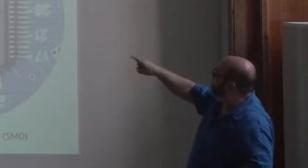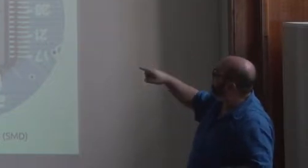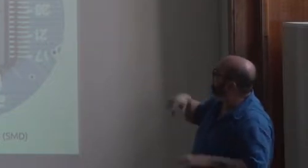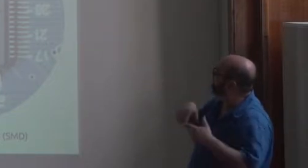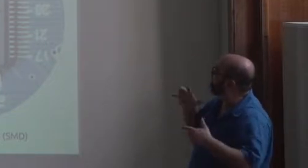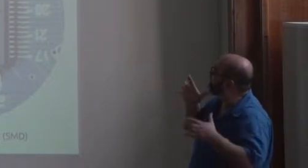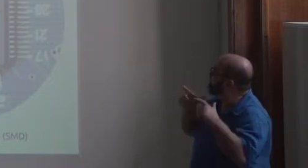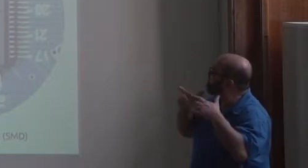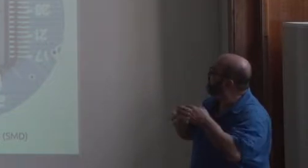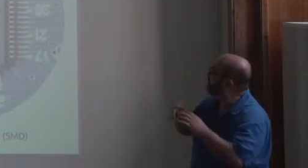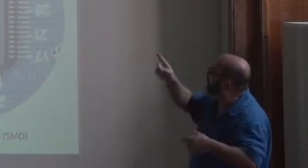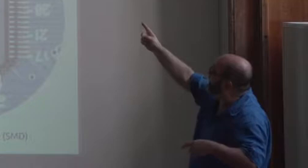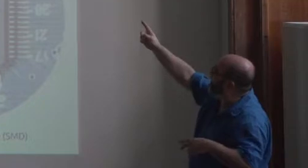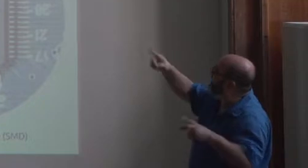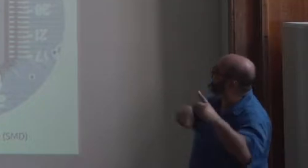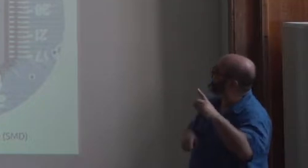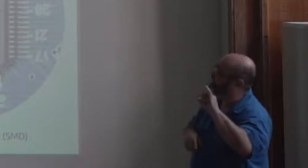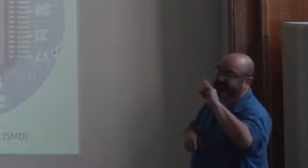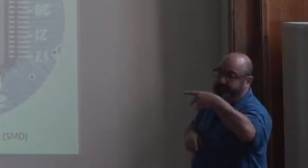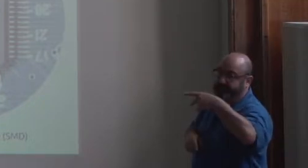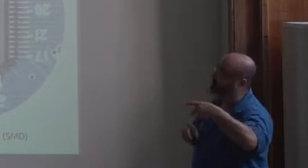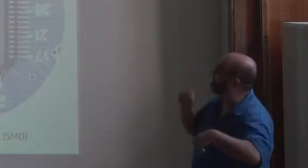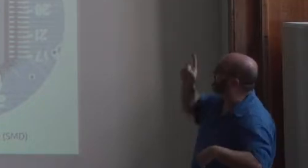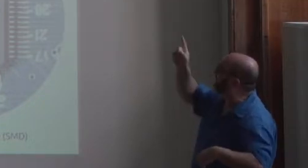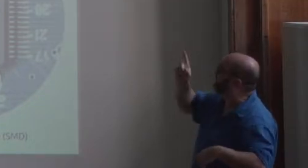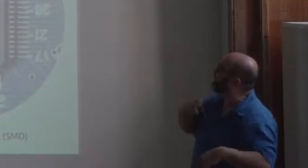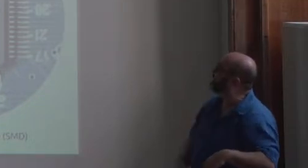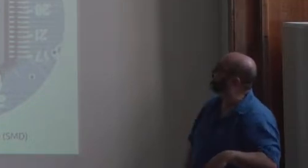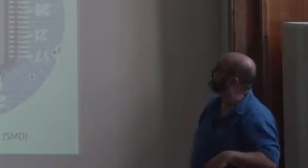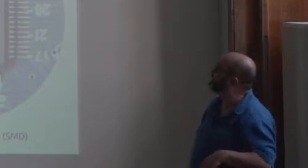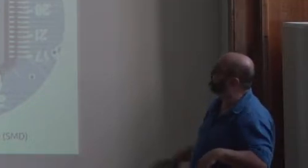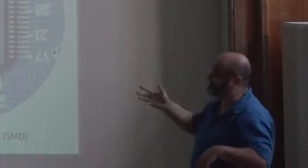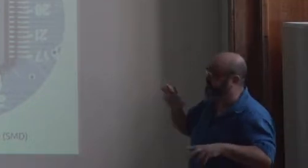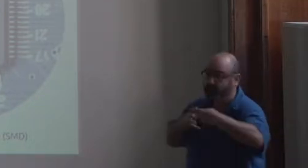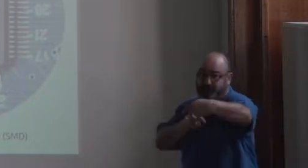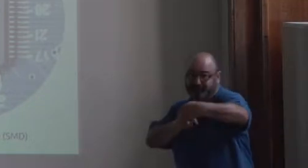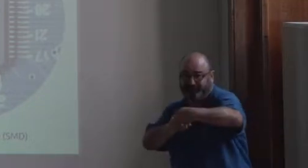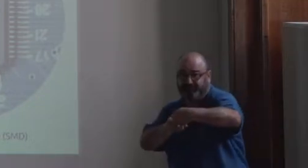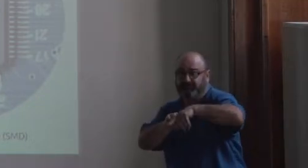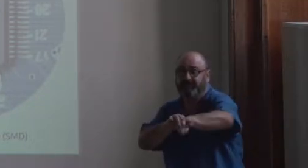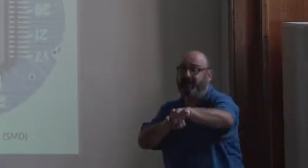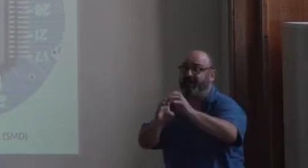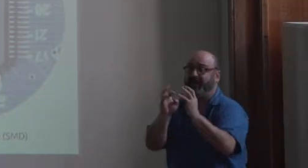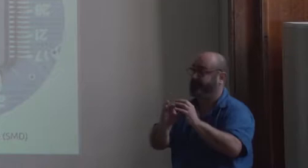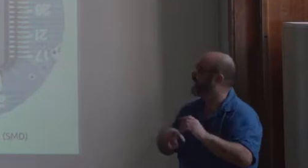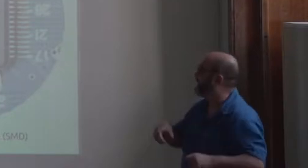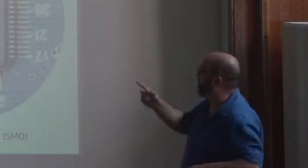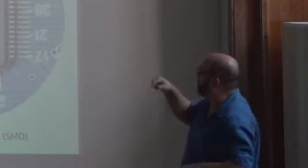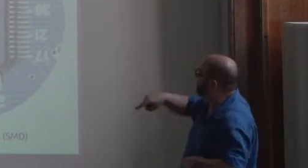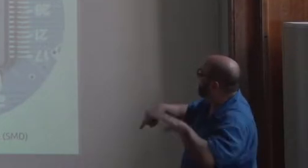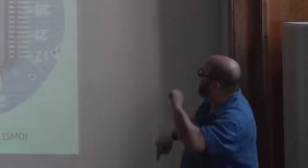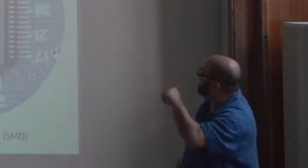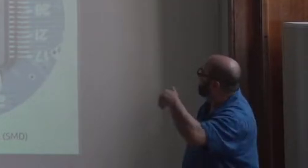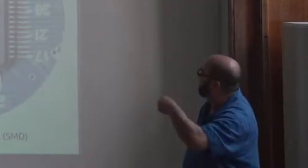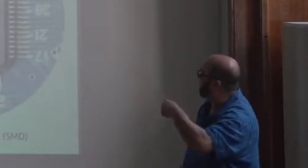microcontrôleurs. Donc le DIP, Dual Inline Package, qu'on peut facilement mettre sur des circuits électroniques, et puis le SMD, qui est en